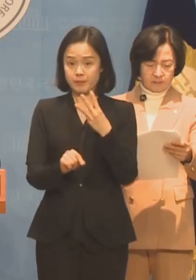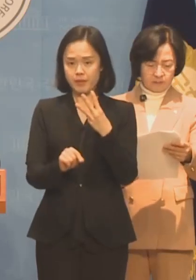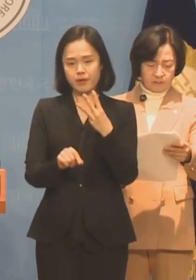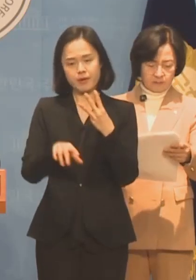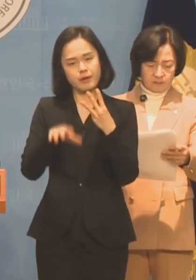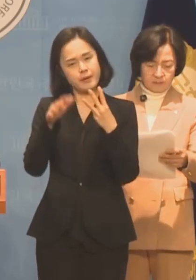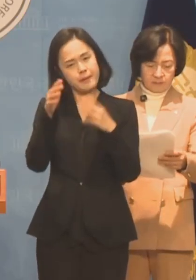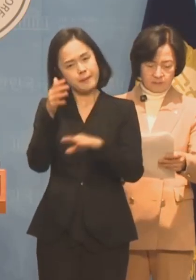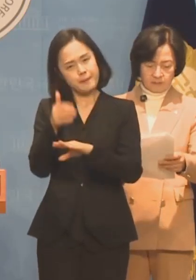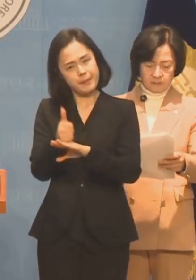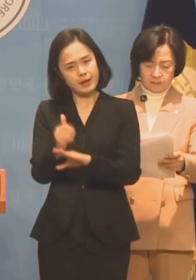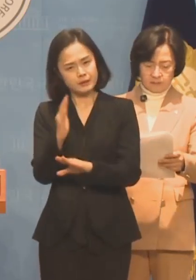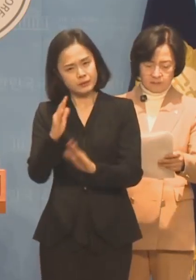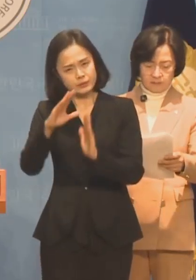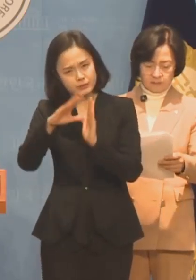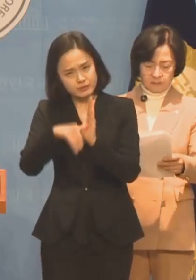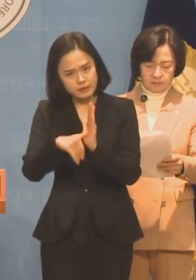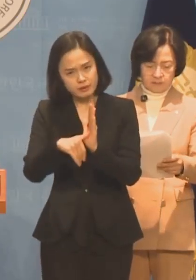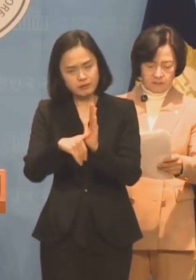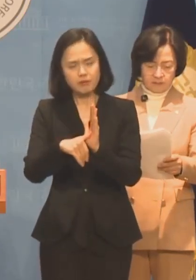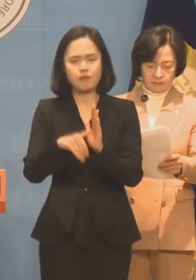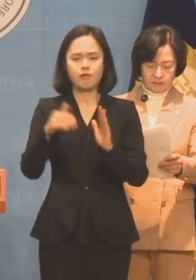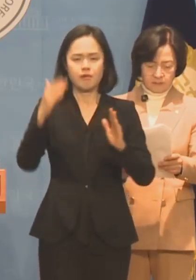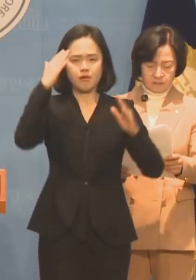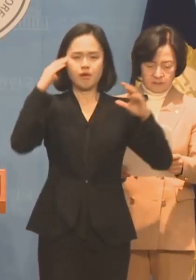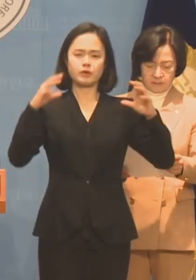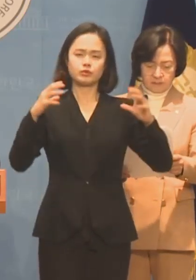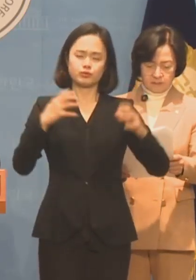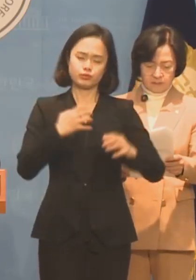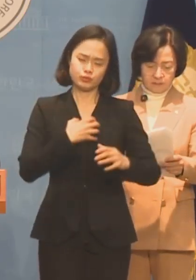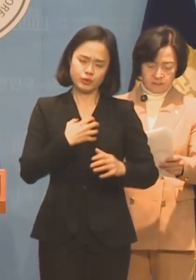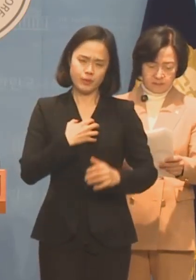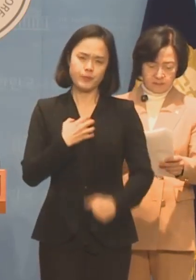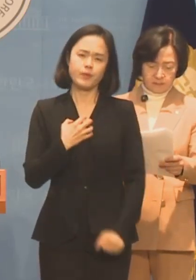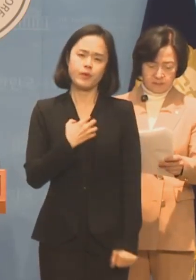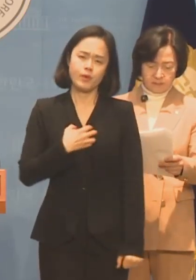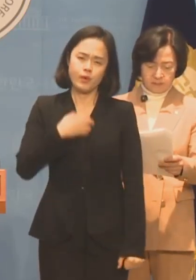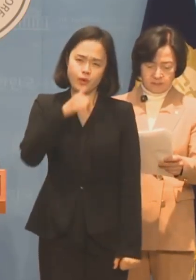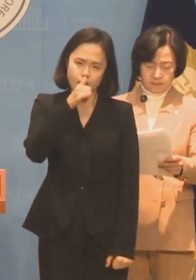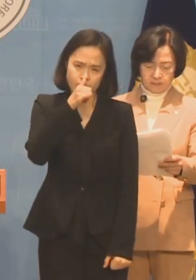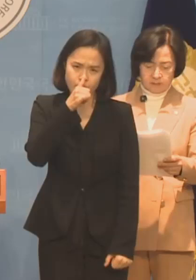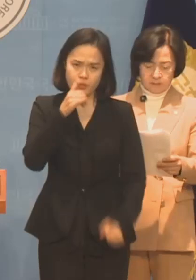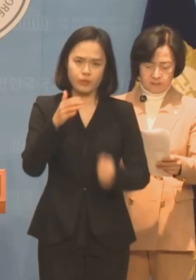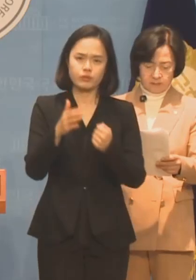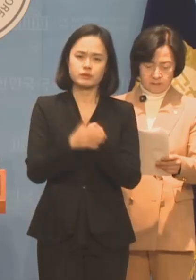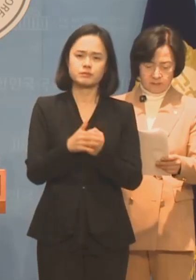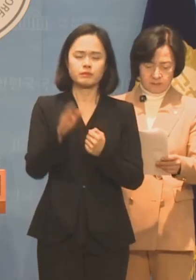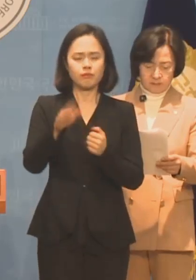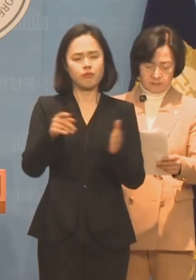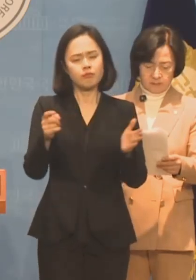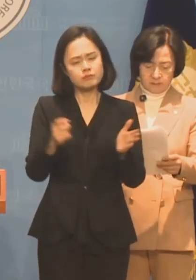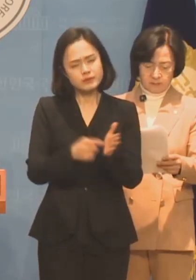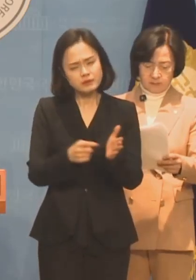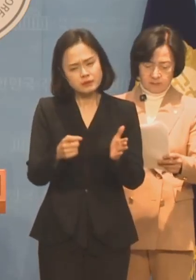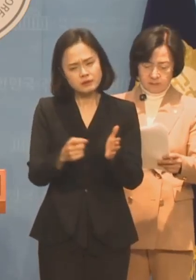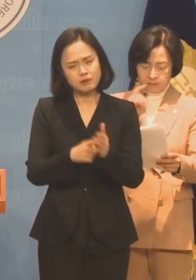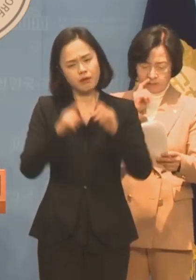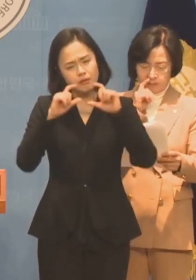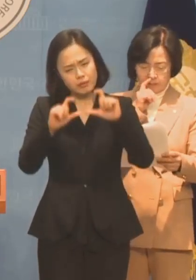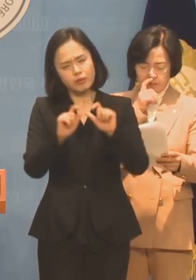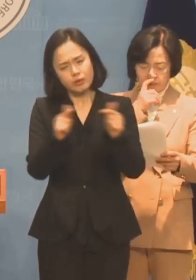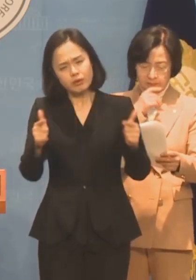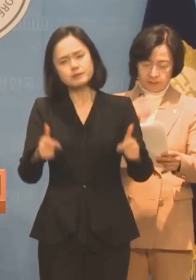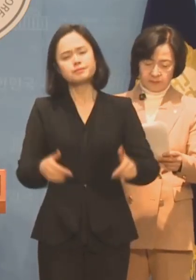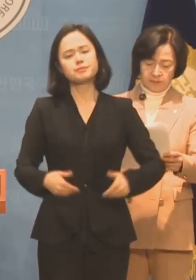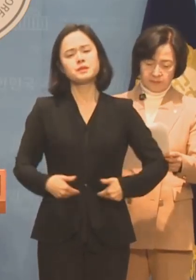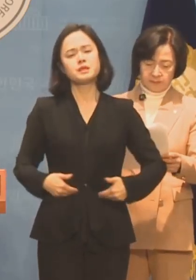시국이 걱정된다고 하면서 비상 대권을 통해 헤쳐나가는 것밖에는 방법이 없다고 말했다고